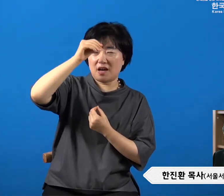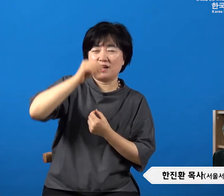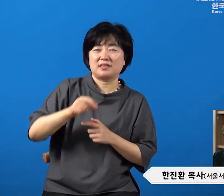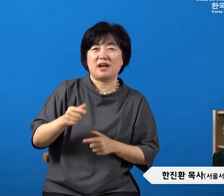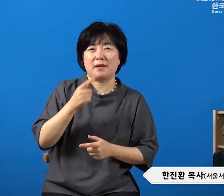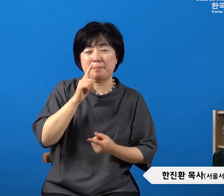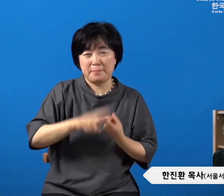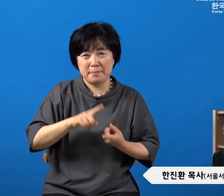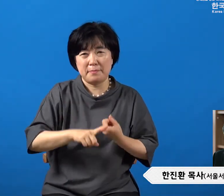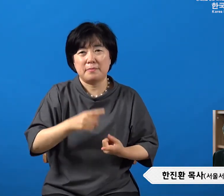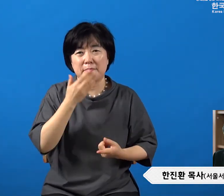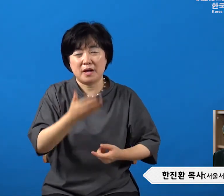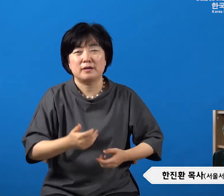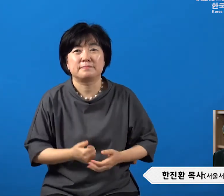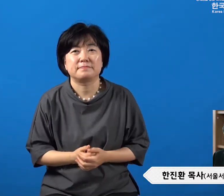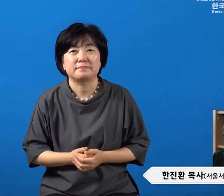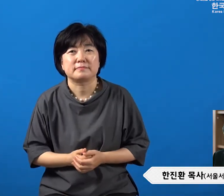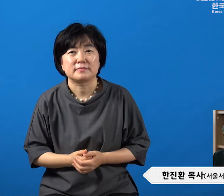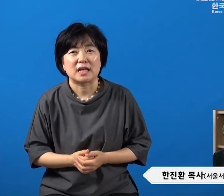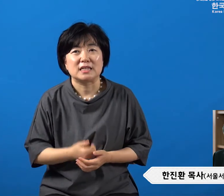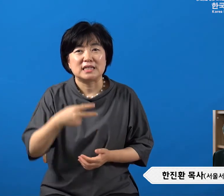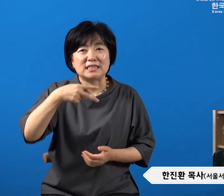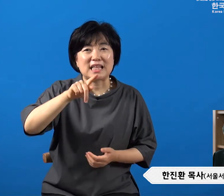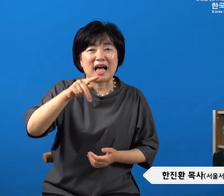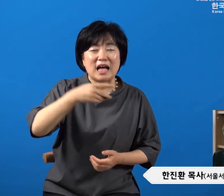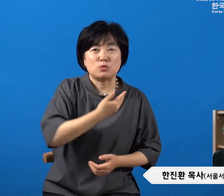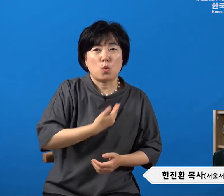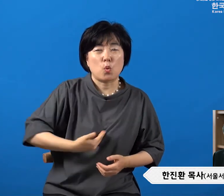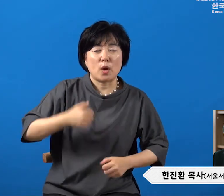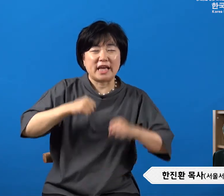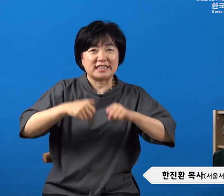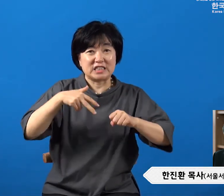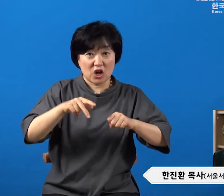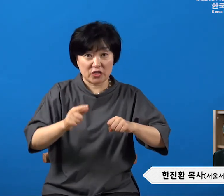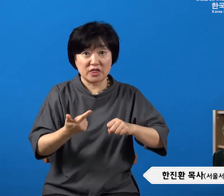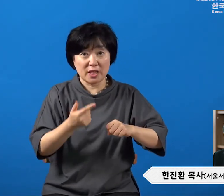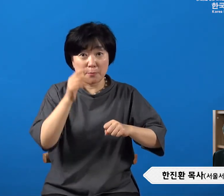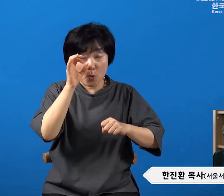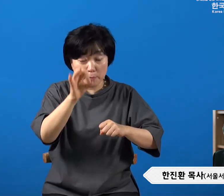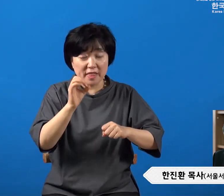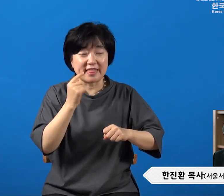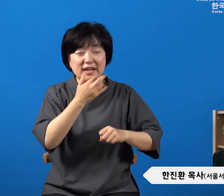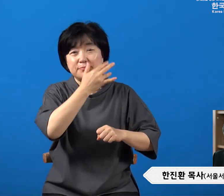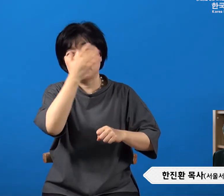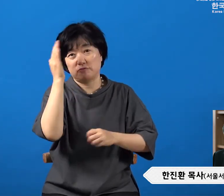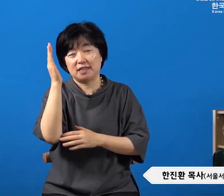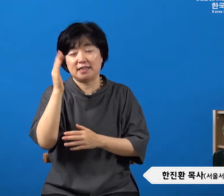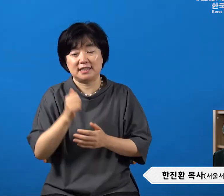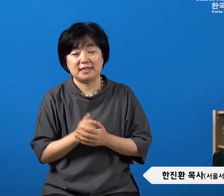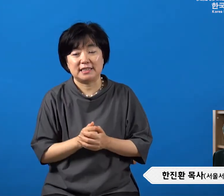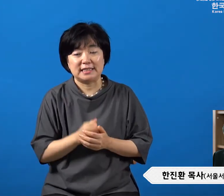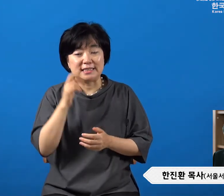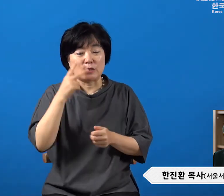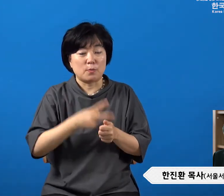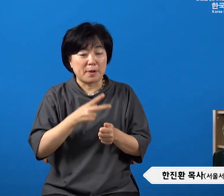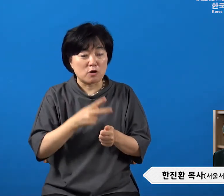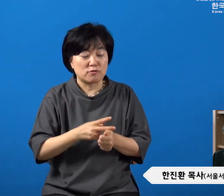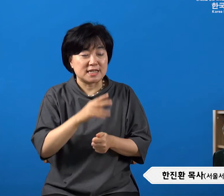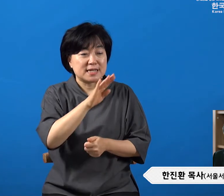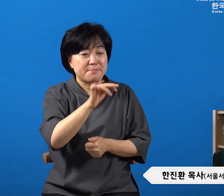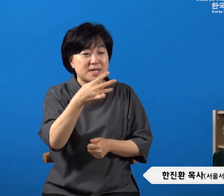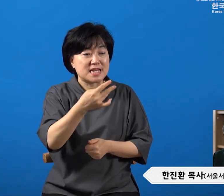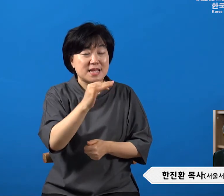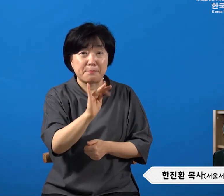사도행전 16장 보면 참 아름다운 이야기가 하나 기록이 되어 있습니다. 사도 바울이 빌립보 성에서